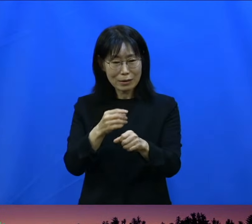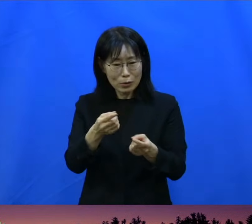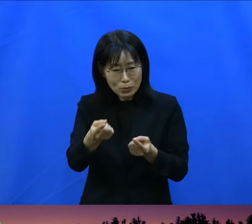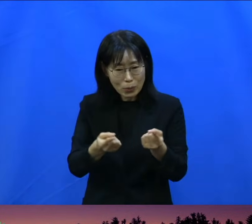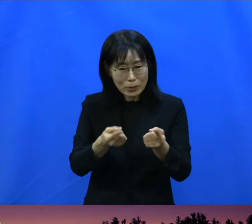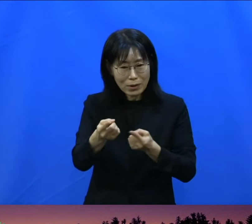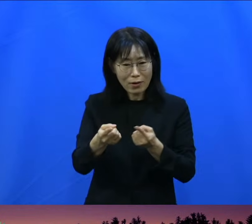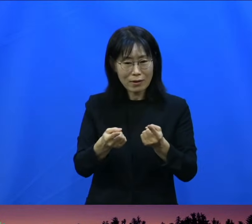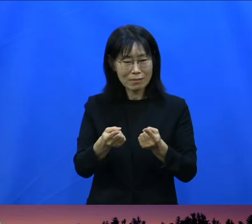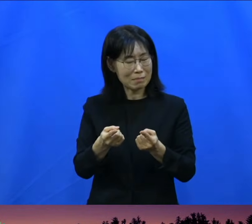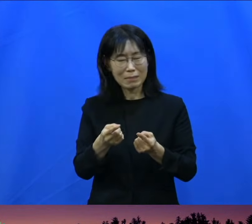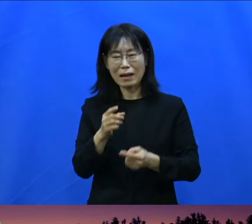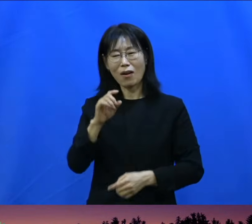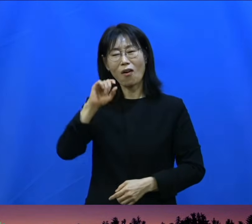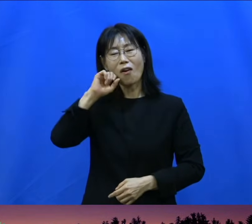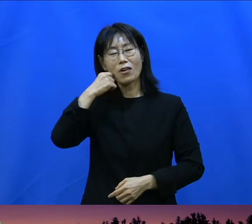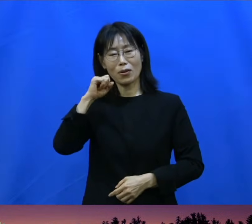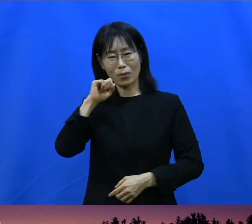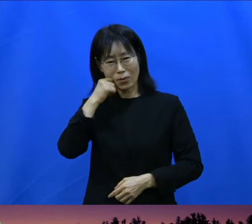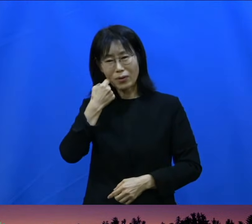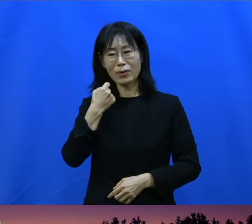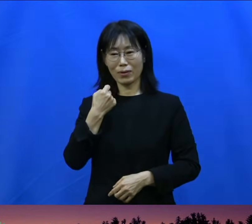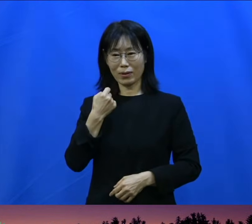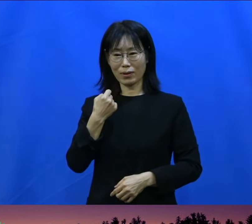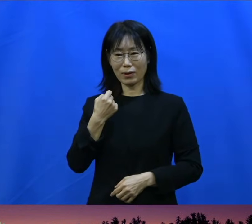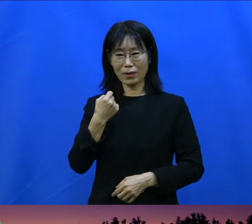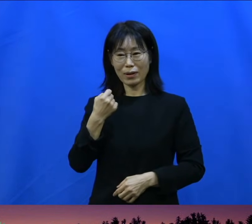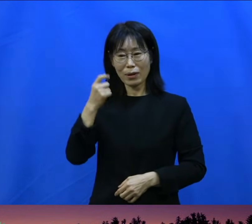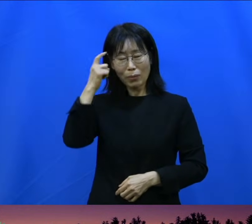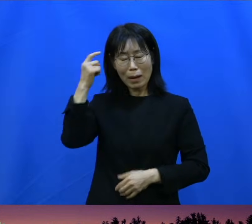1급 독극물이 우리 몸 안에 있어요.